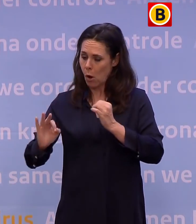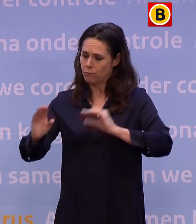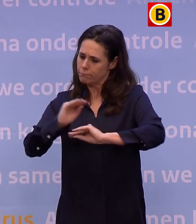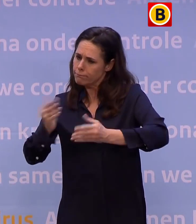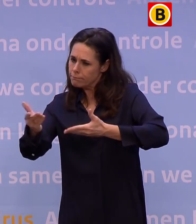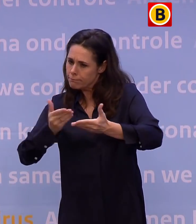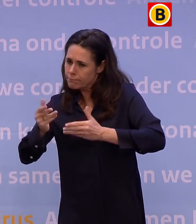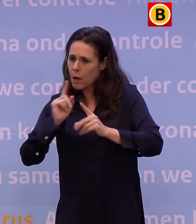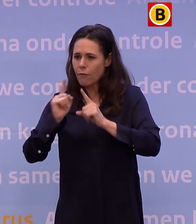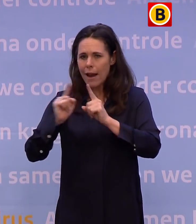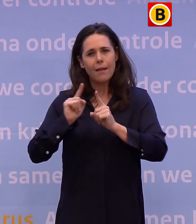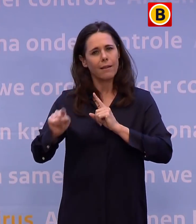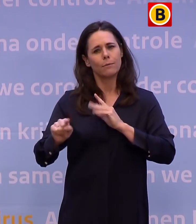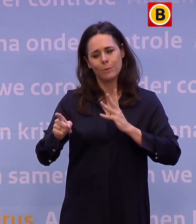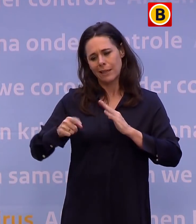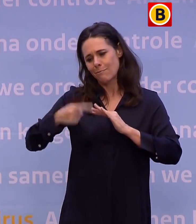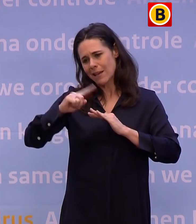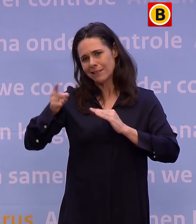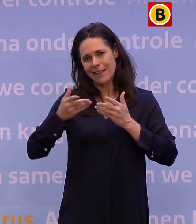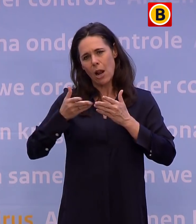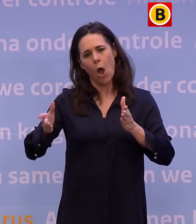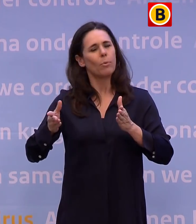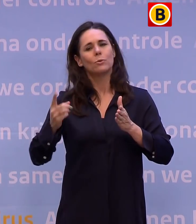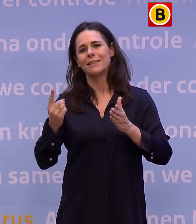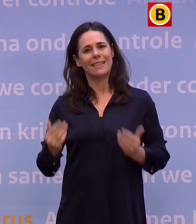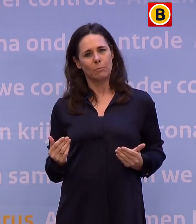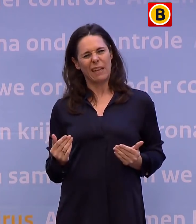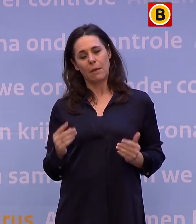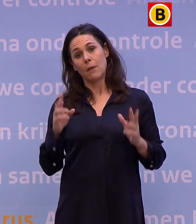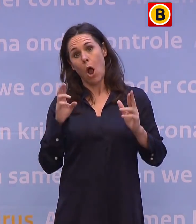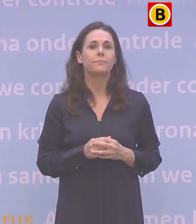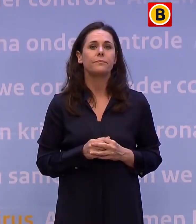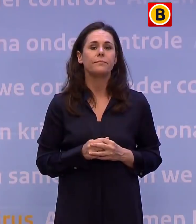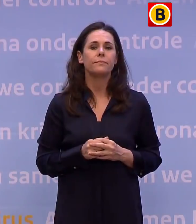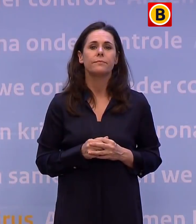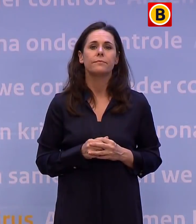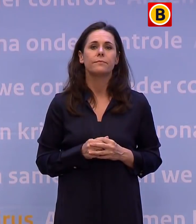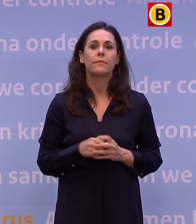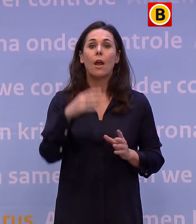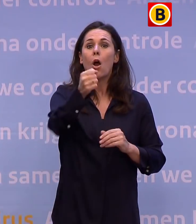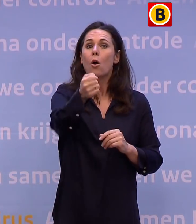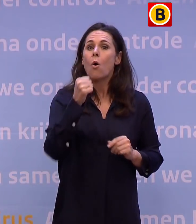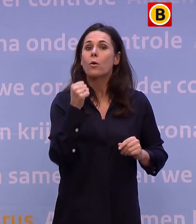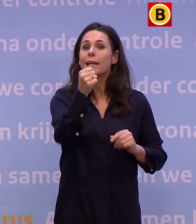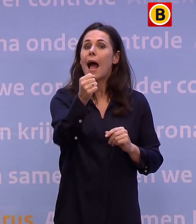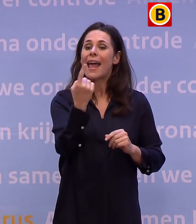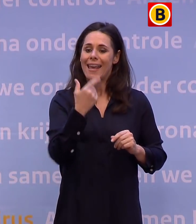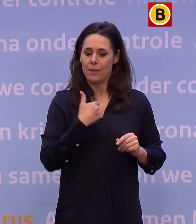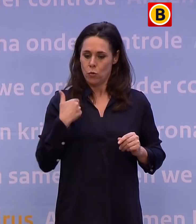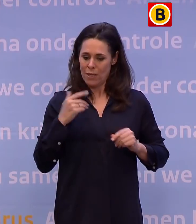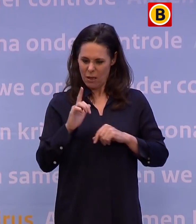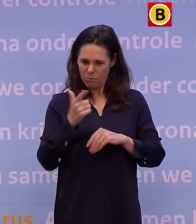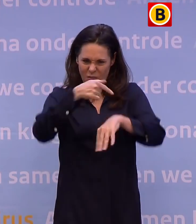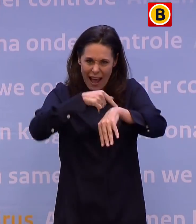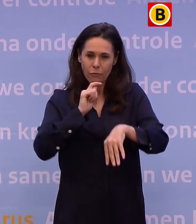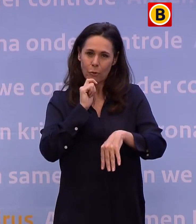te kijken of ook zij sneller open kunnen. Niet op 1 september, maar hopelijk eerder. De horeca kan per 1 juni om 12 uur